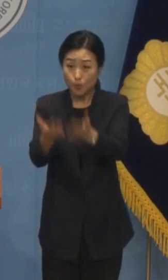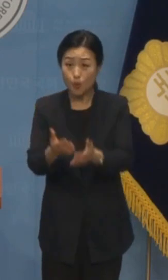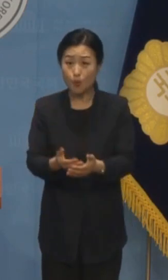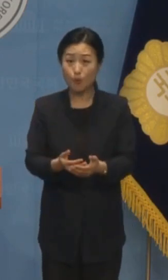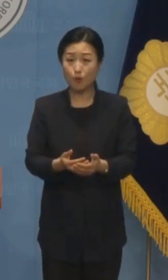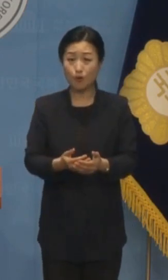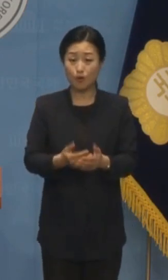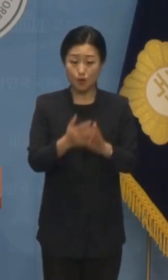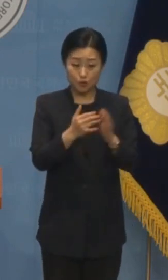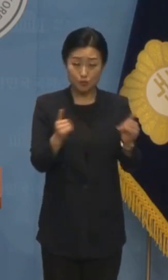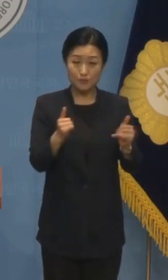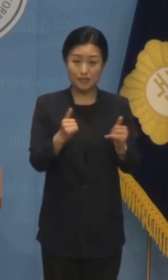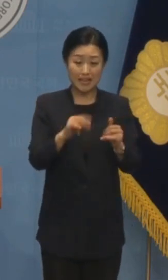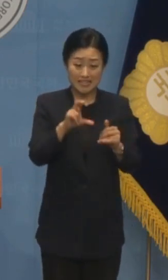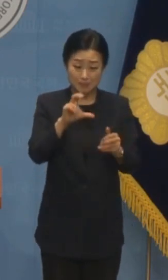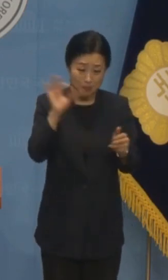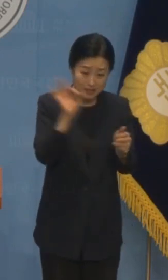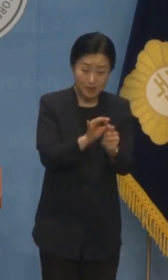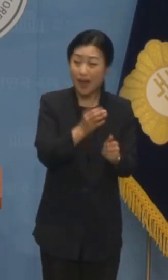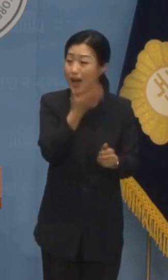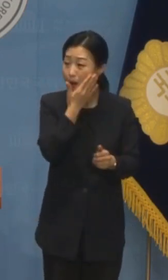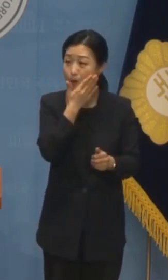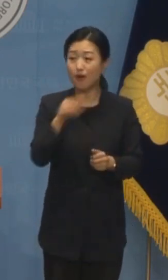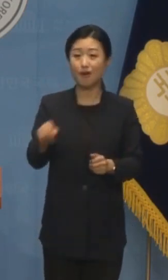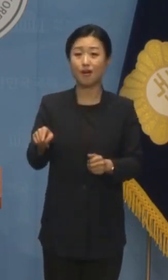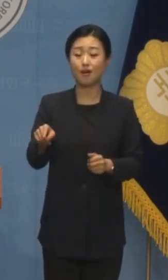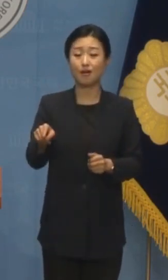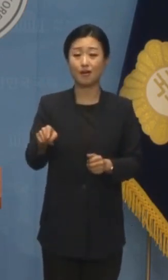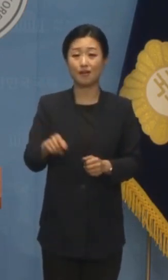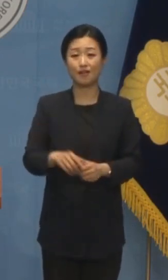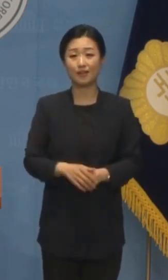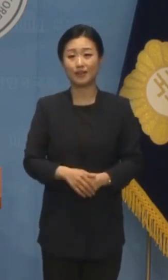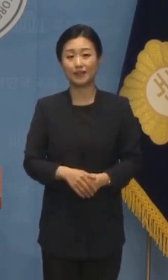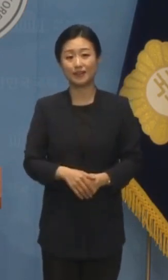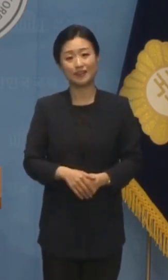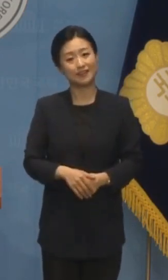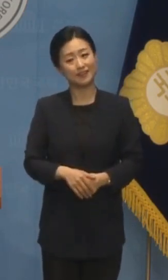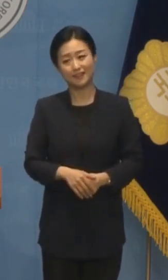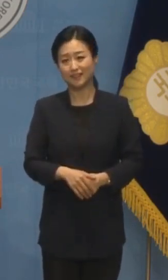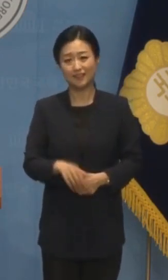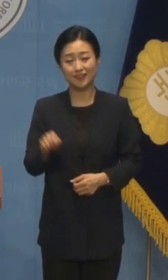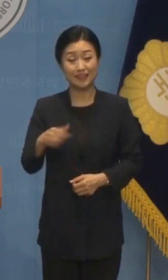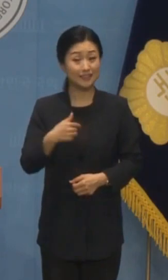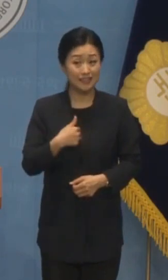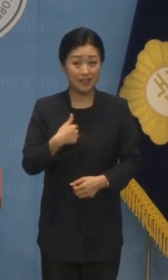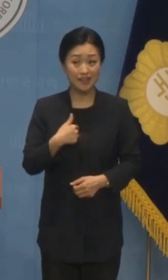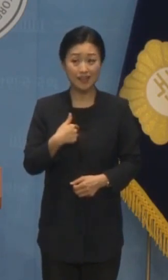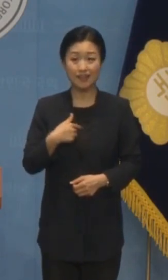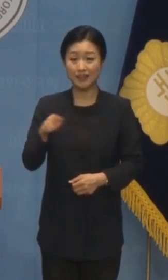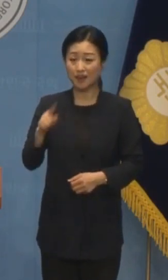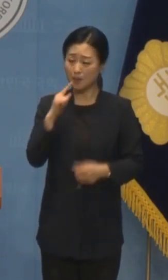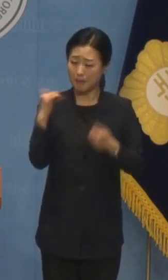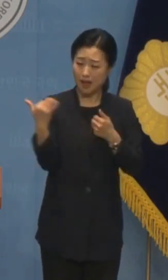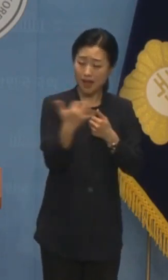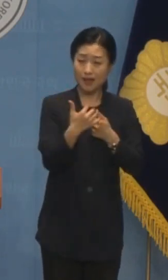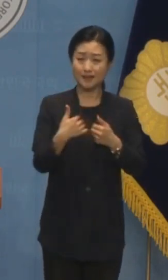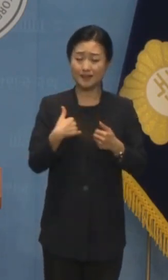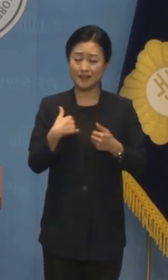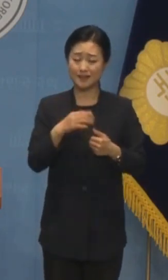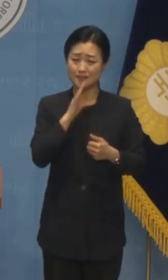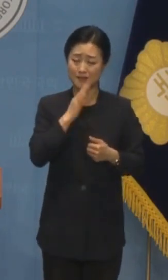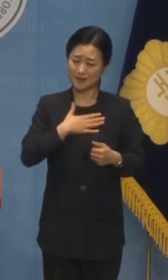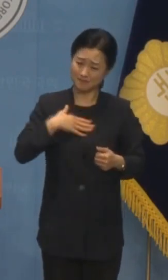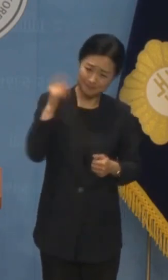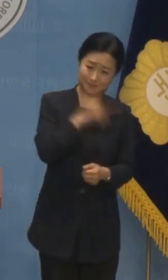국민들 호주머니에 들어갈 25만 원이 그렇게 아깝다고 이야기하는 것 아닙니까? 저는 이런 말들에 너무나 큰 모욕감을